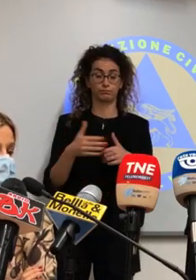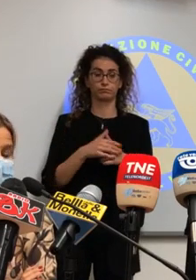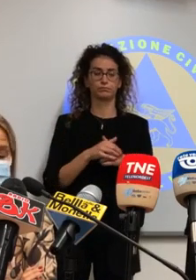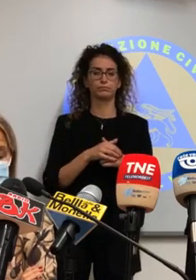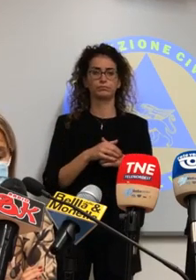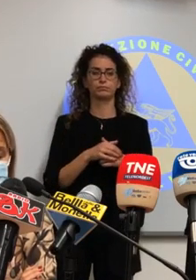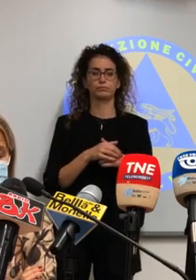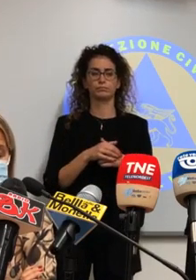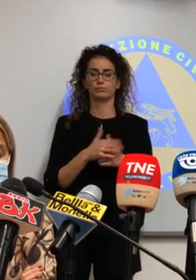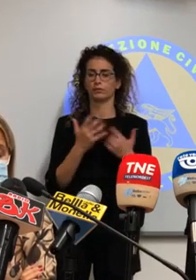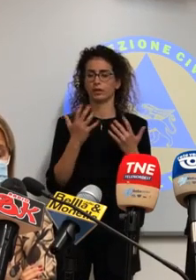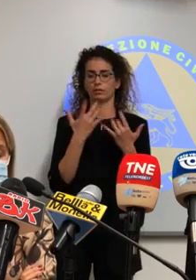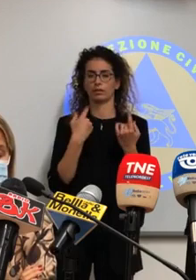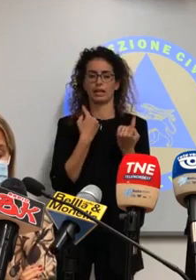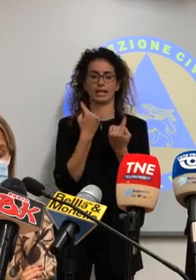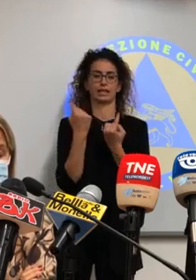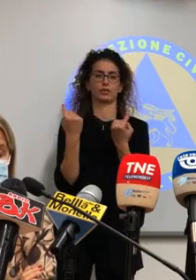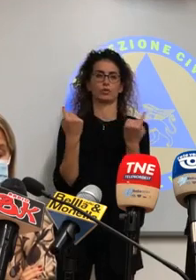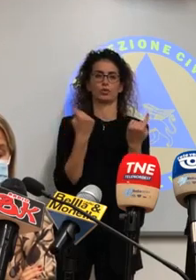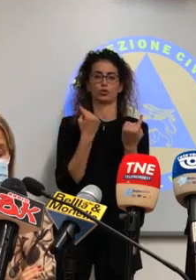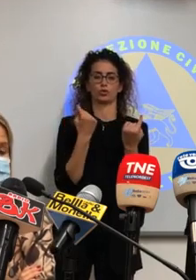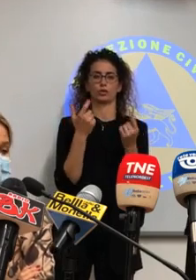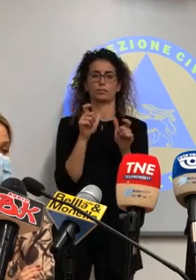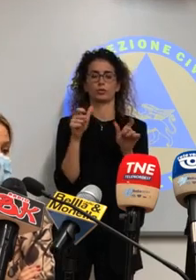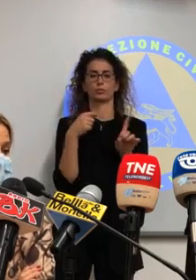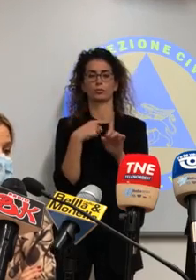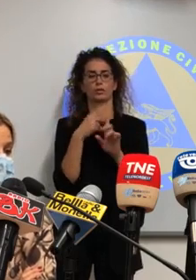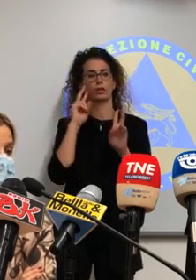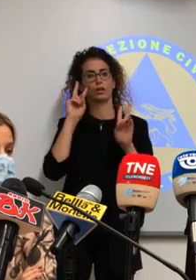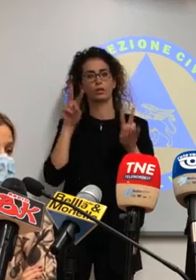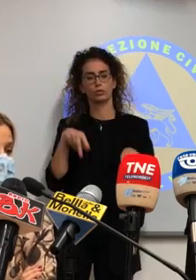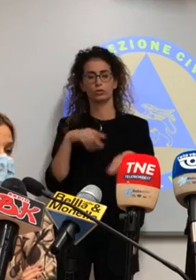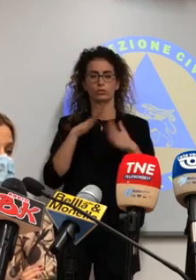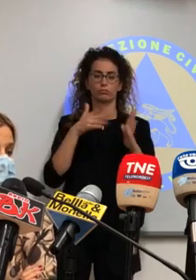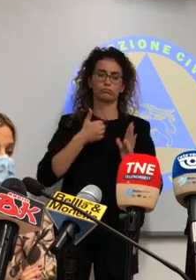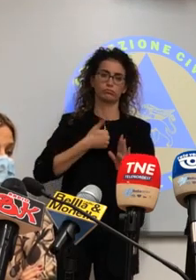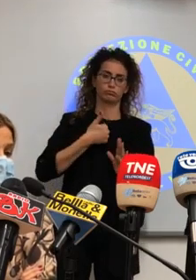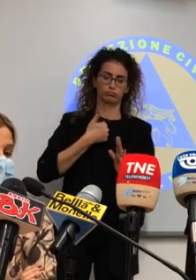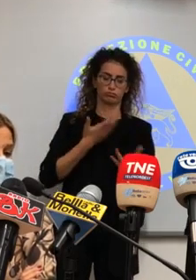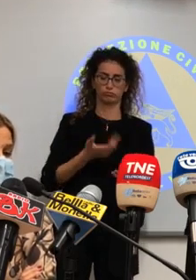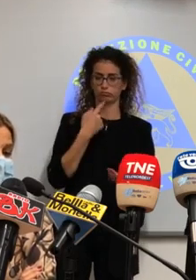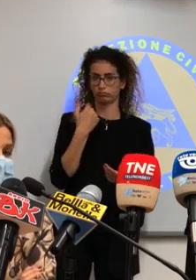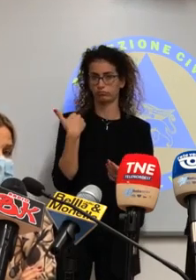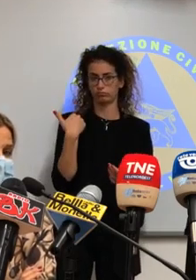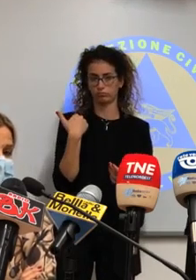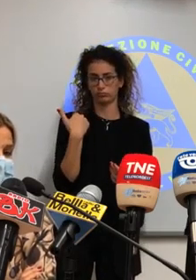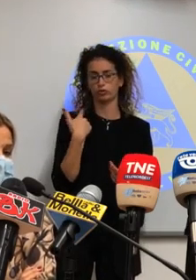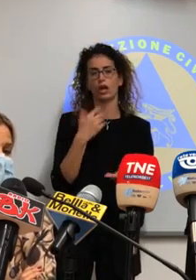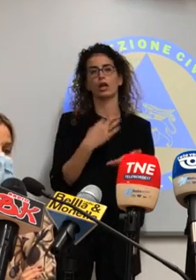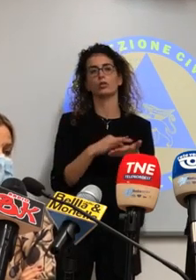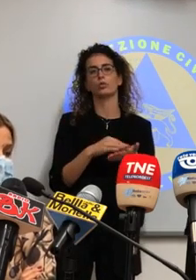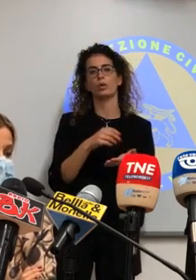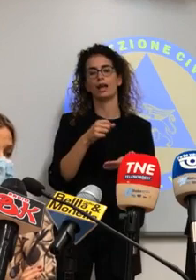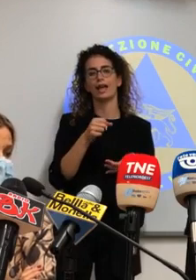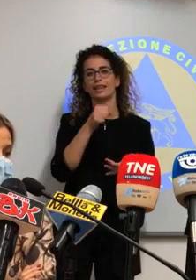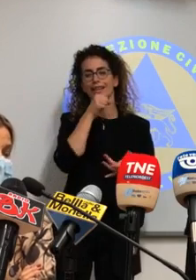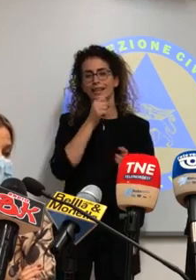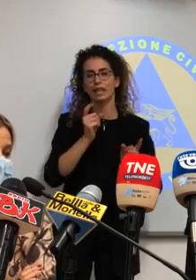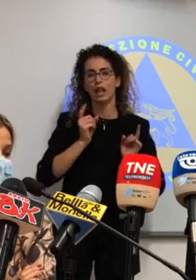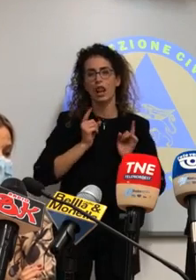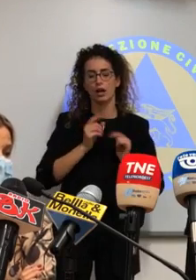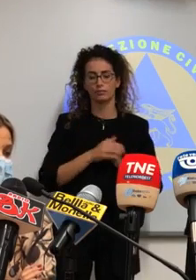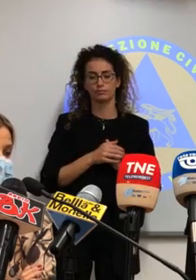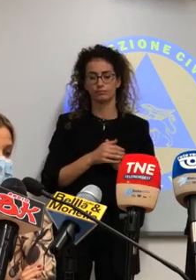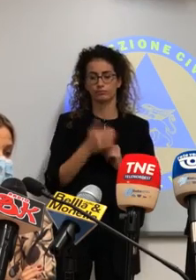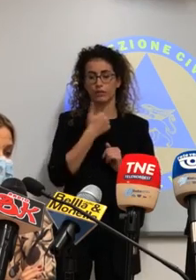naturalmente è la situazione delle positività di monitoraggio delle quarantene, come dicevamo prima abbiamo le scuole sentinella. L'anno